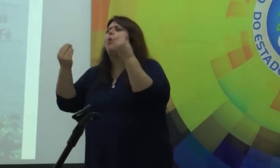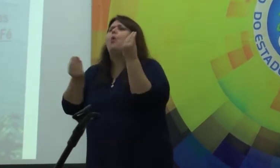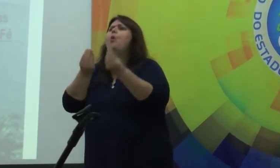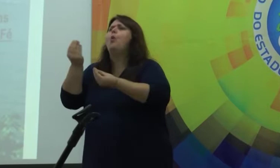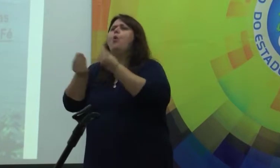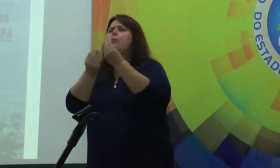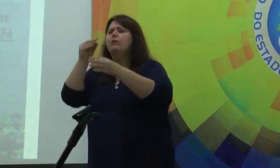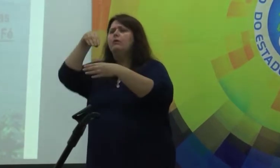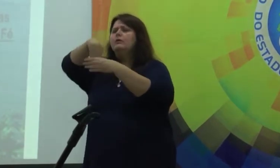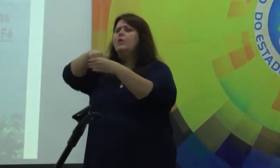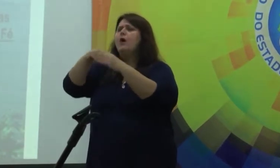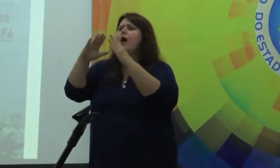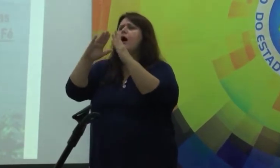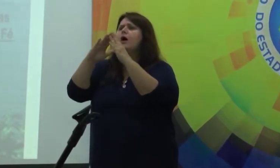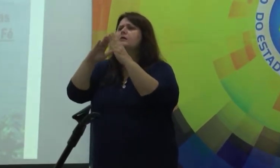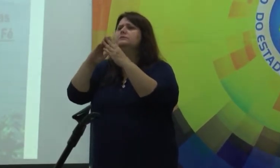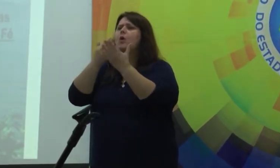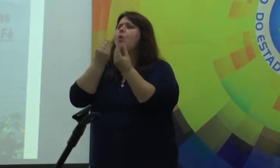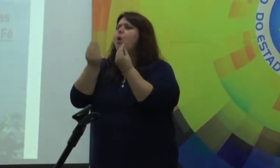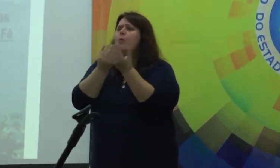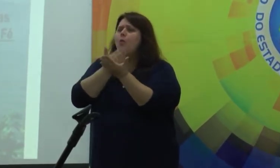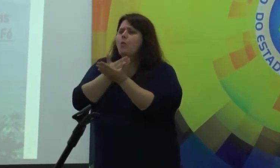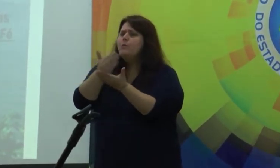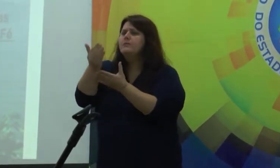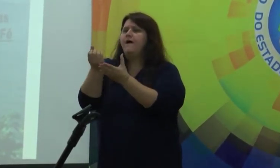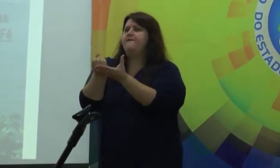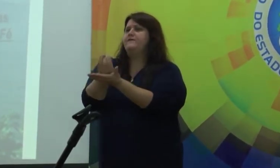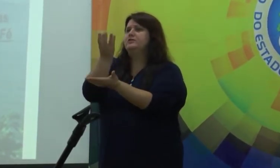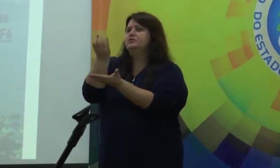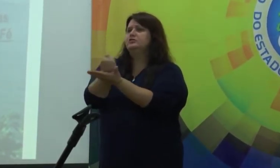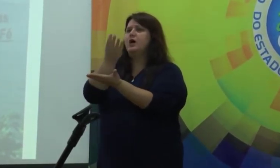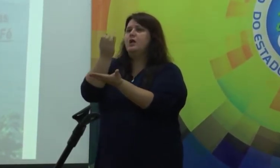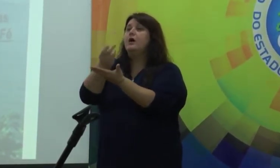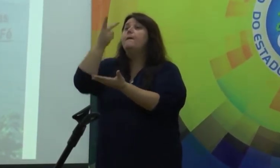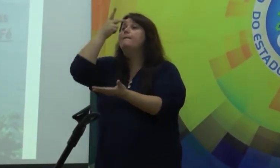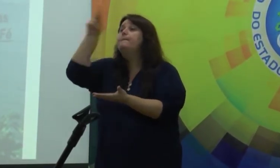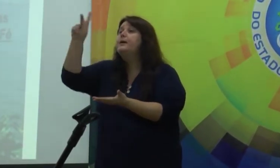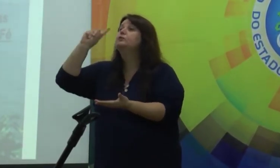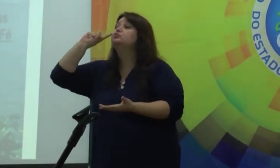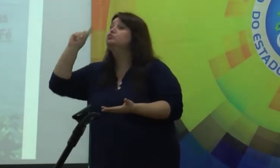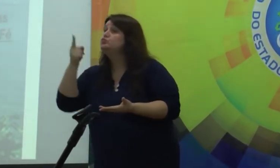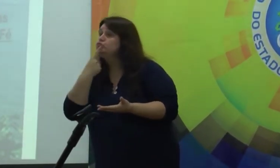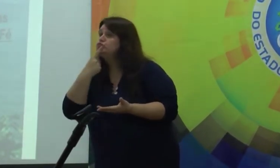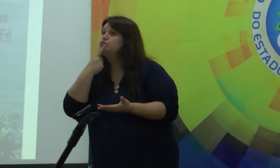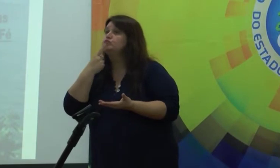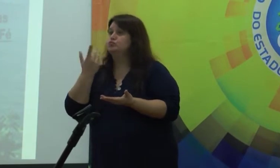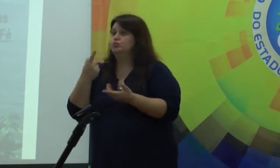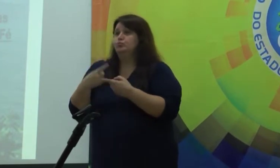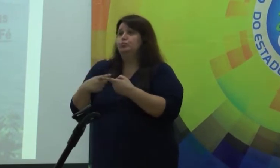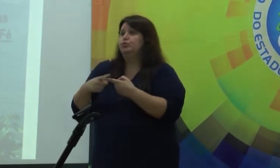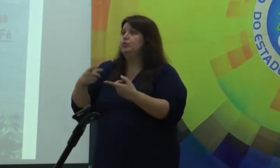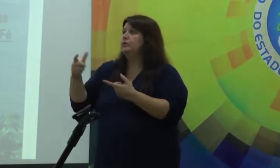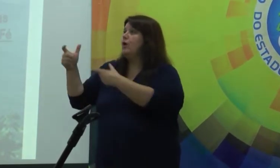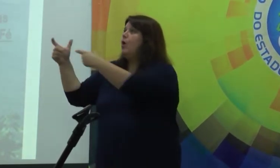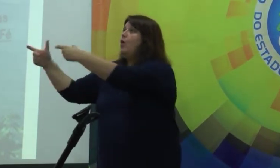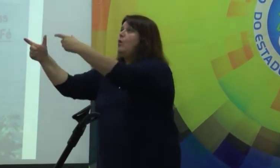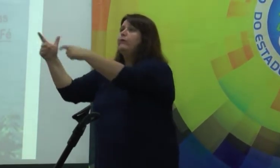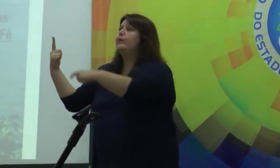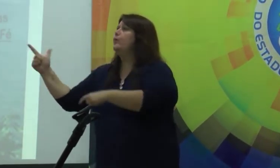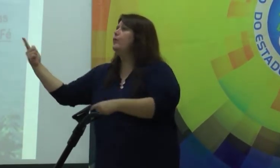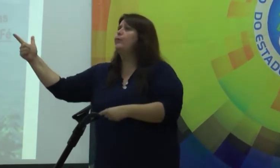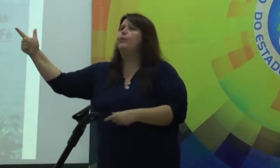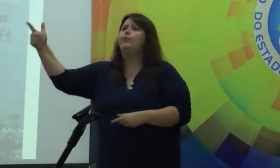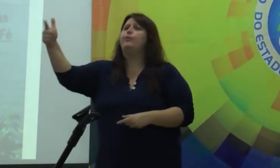da divulgação, da doutrina espírita e como iniciar esse trabalho nas casas espíritas para o